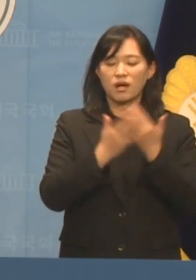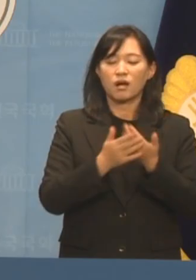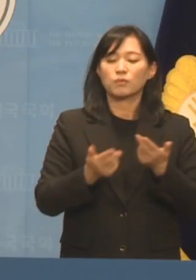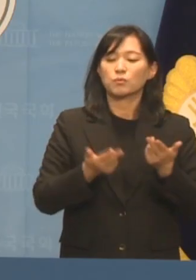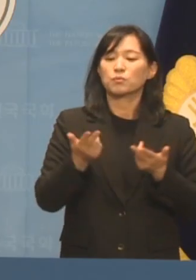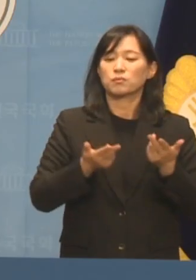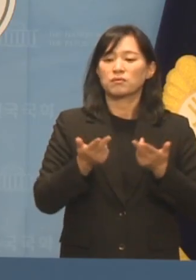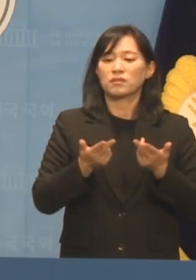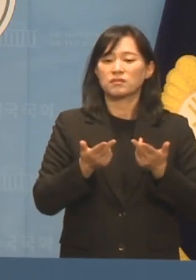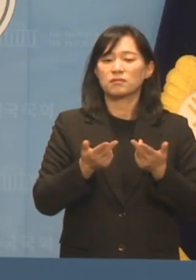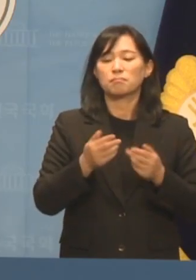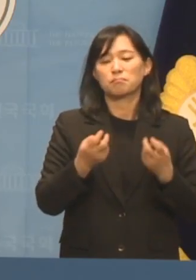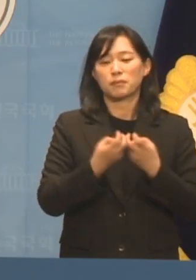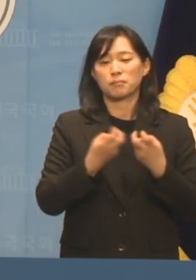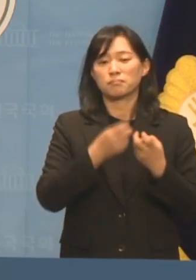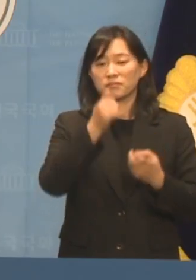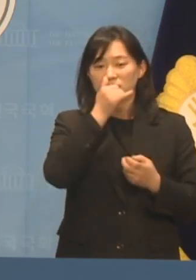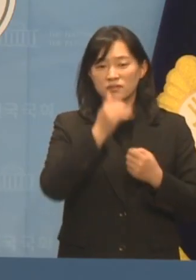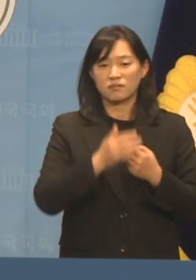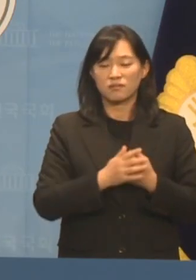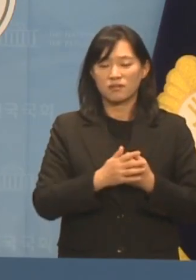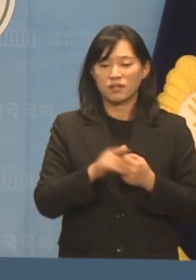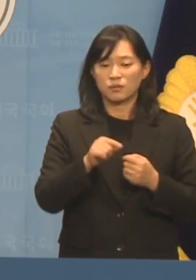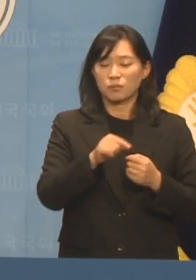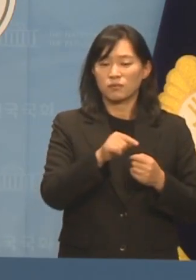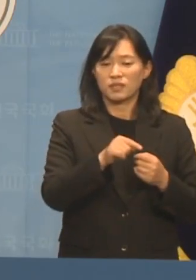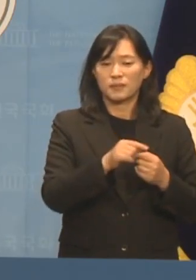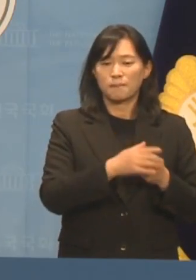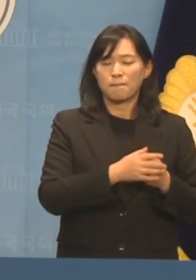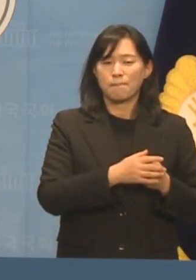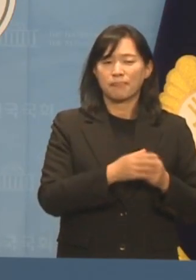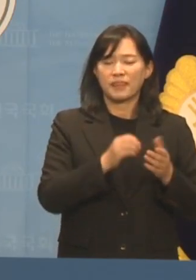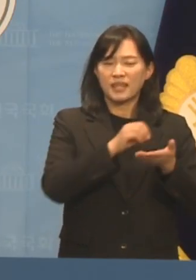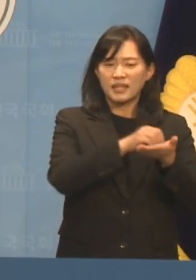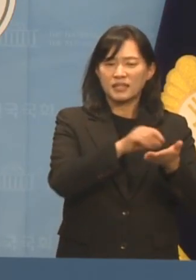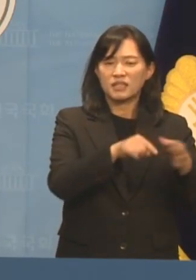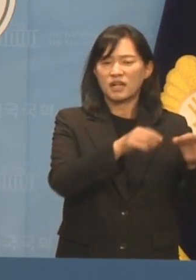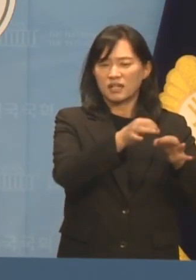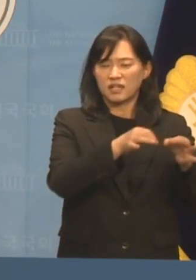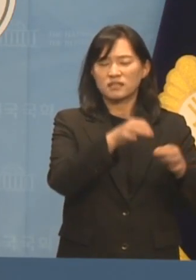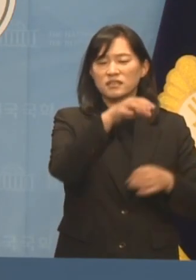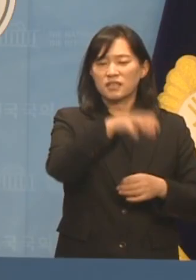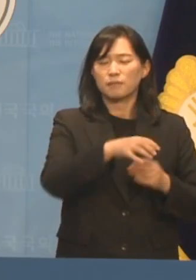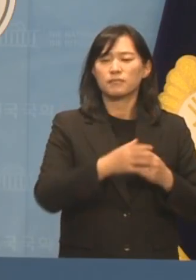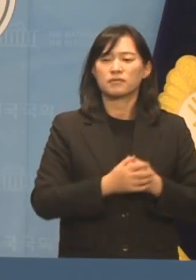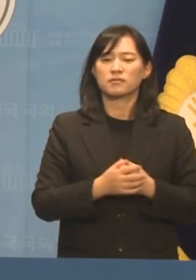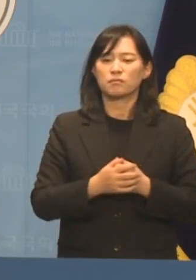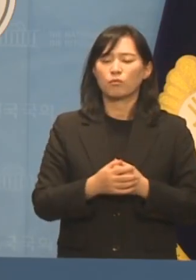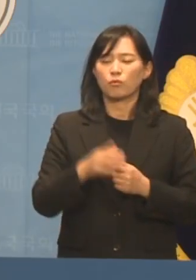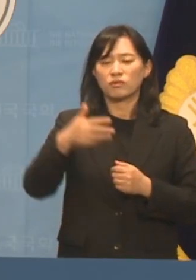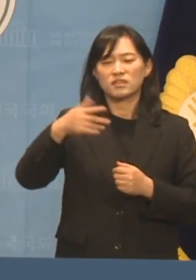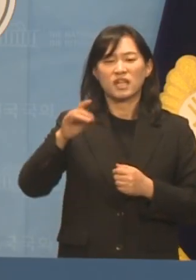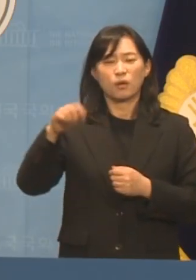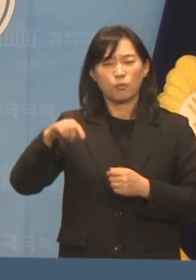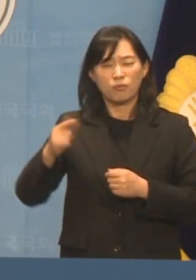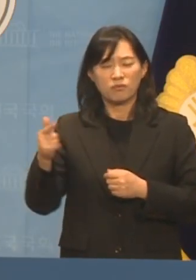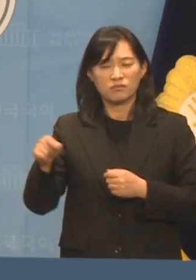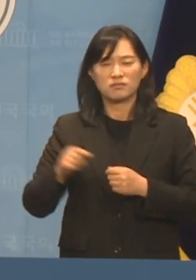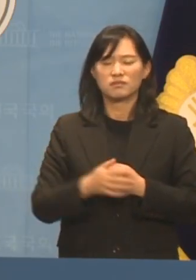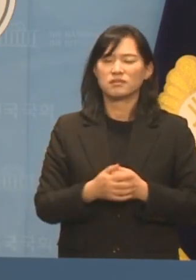길이 열렸습니다. 입점 점포들이나 납품업체들에게 지급해야 될 채권은